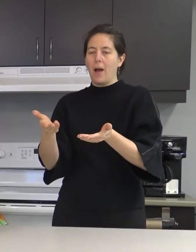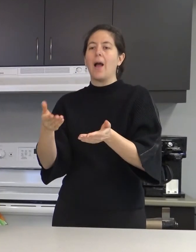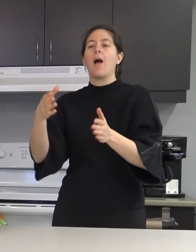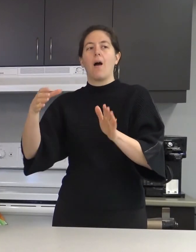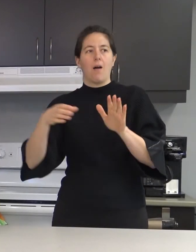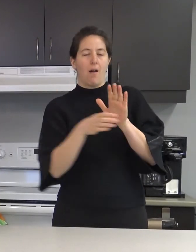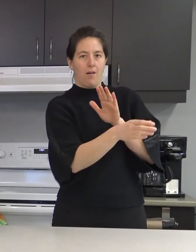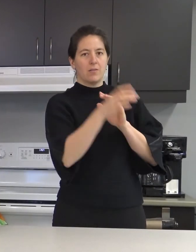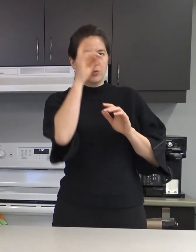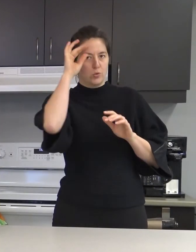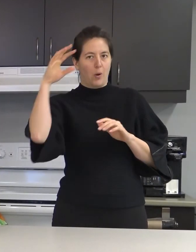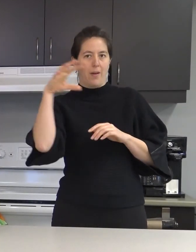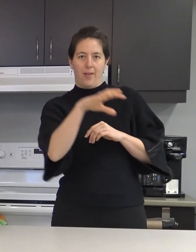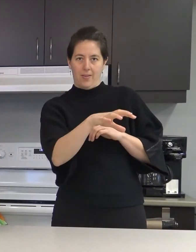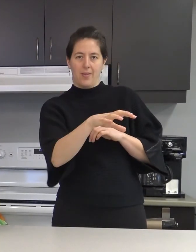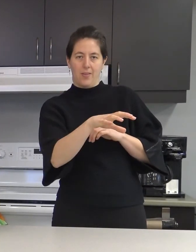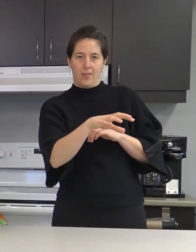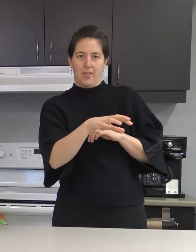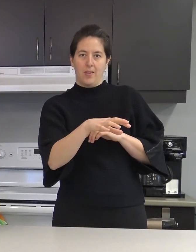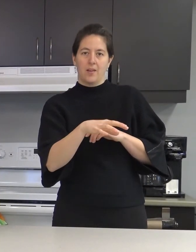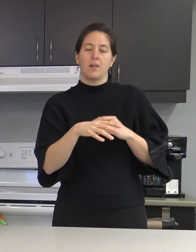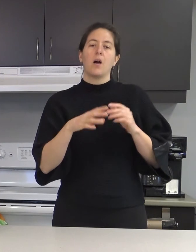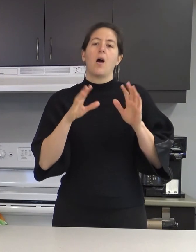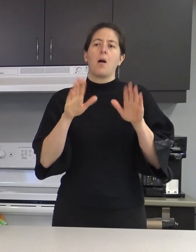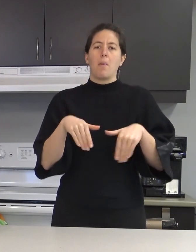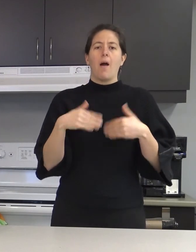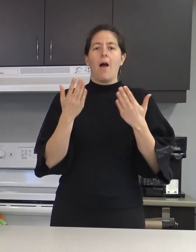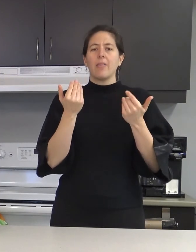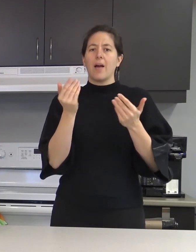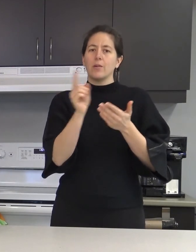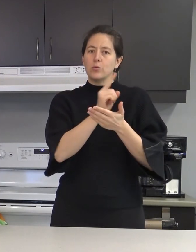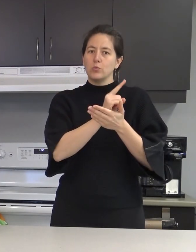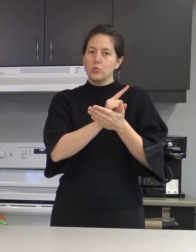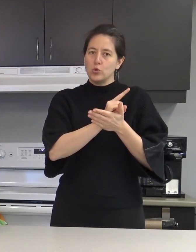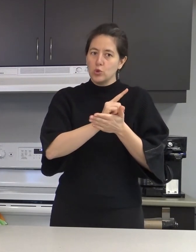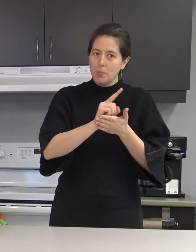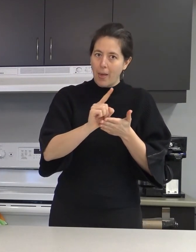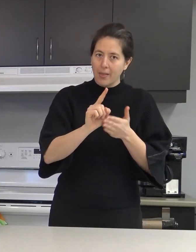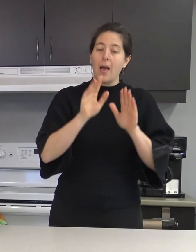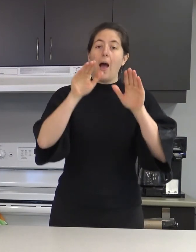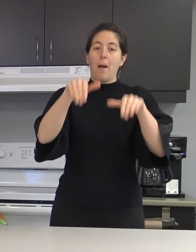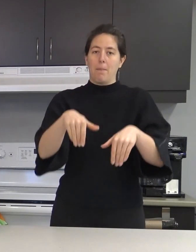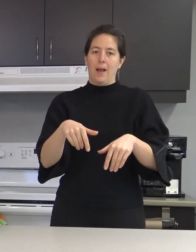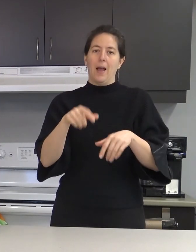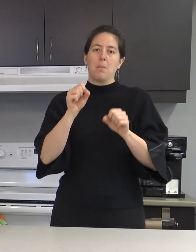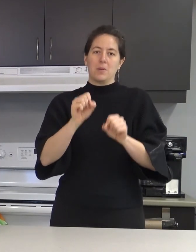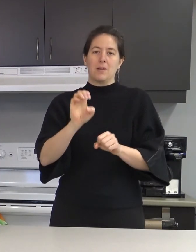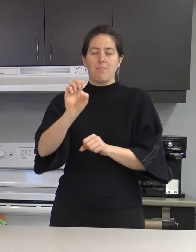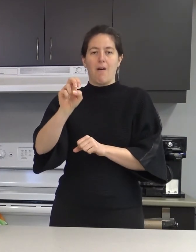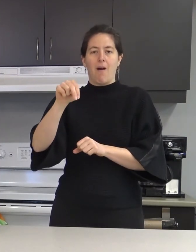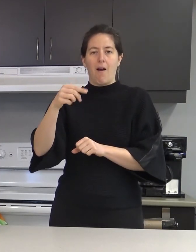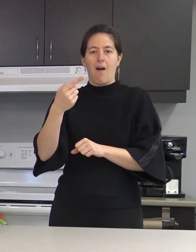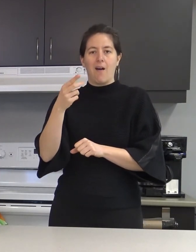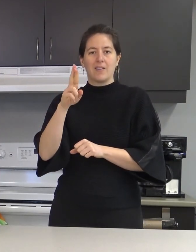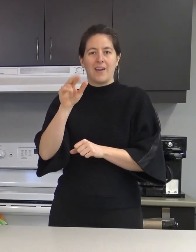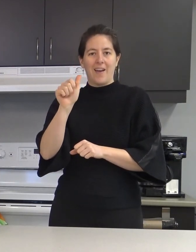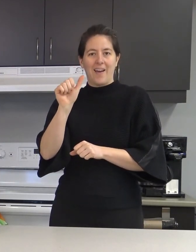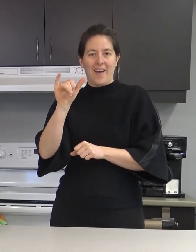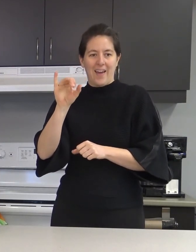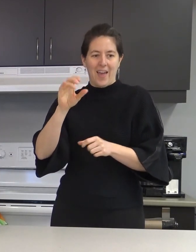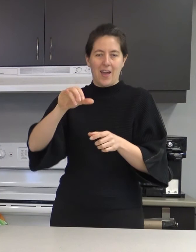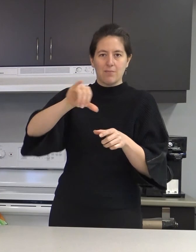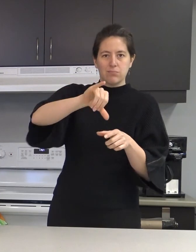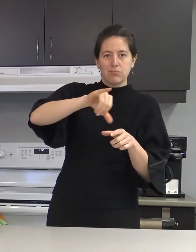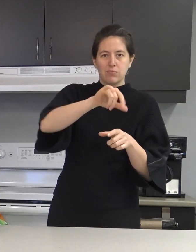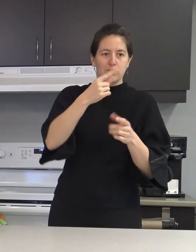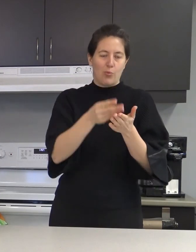au soleil, puis on attend une semaine avant de donner de l'engrais. Et ça va lui donner de la chance là, de